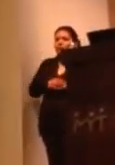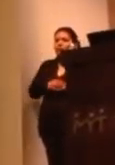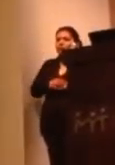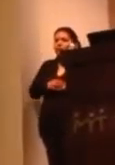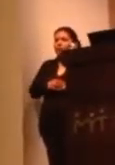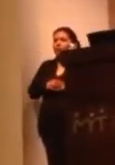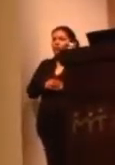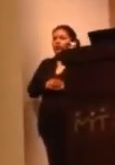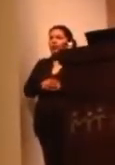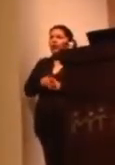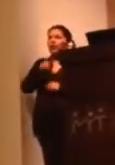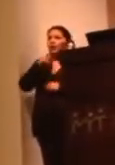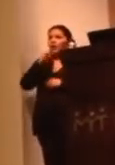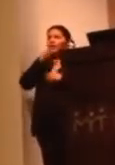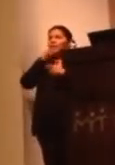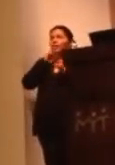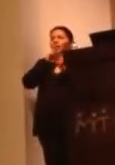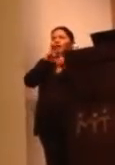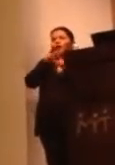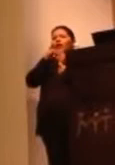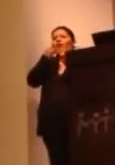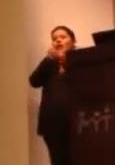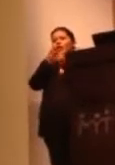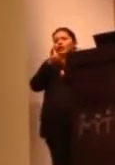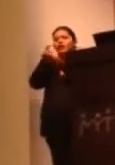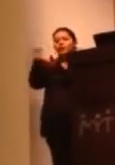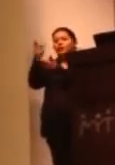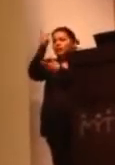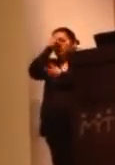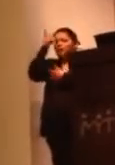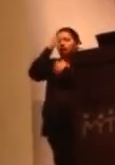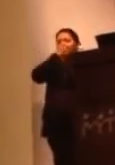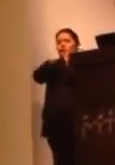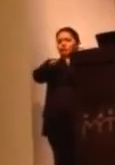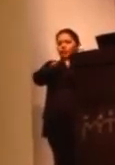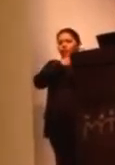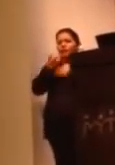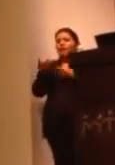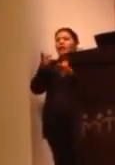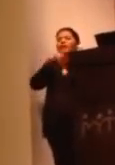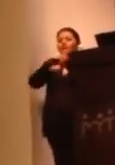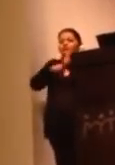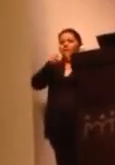de las recomendaciones y de las adecuaciones del psicopedagogo en el aula,